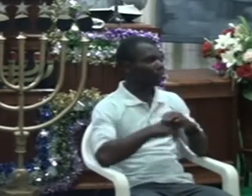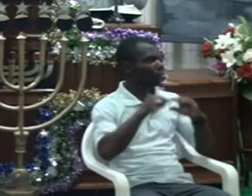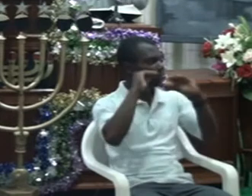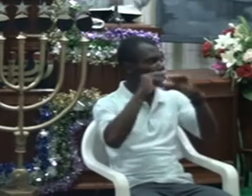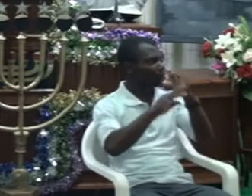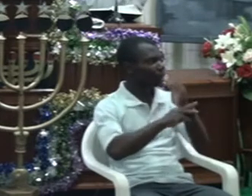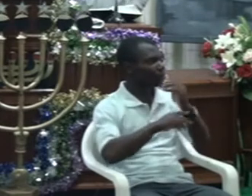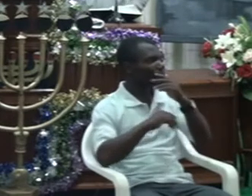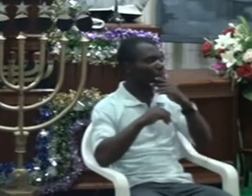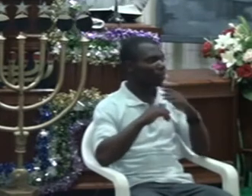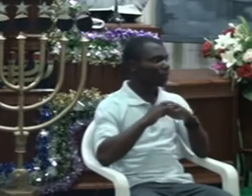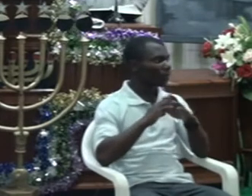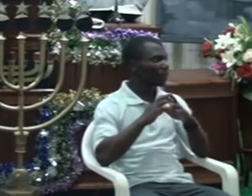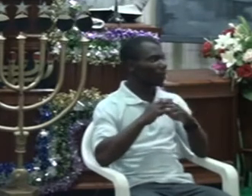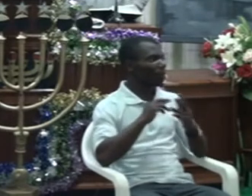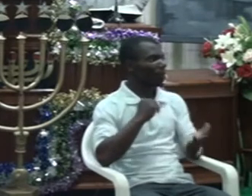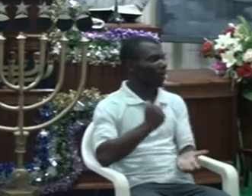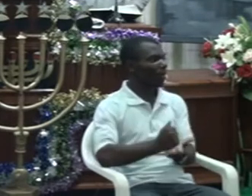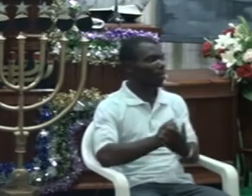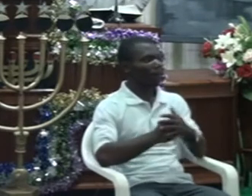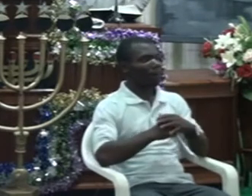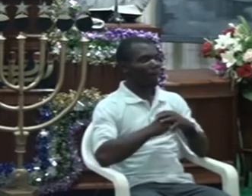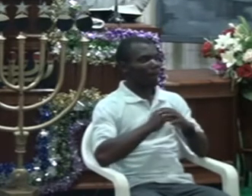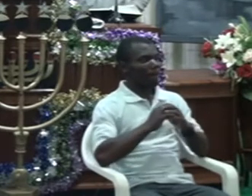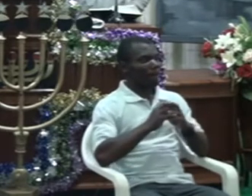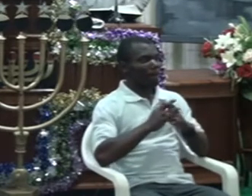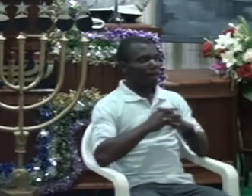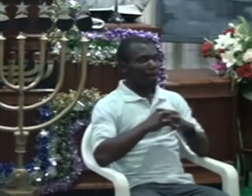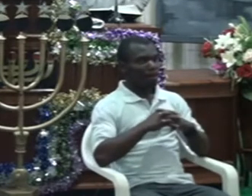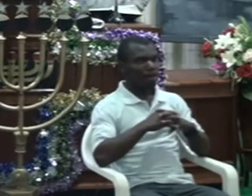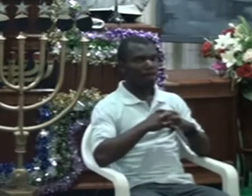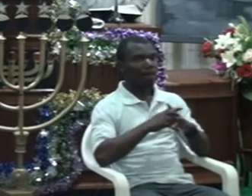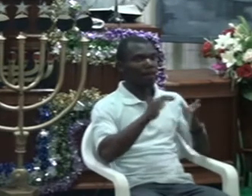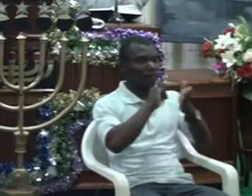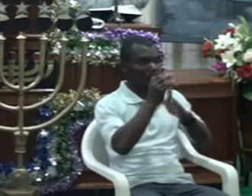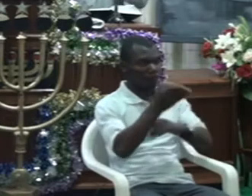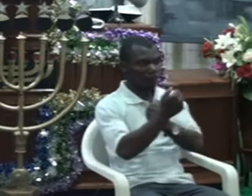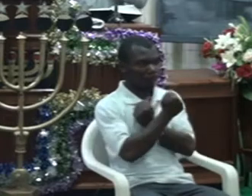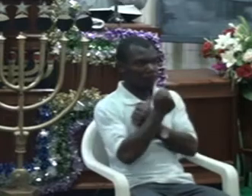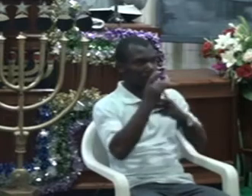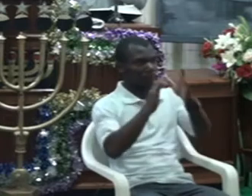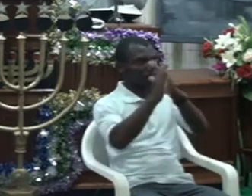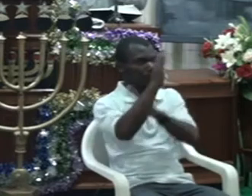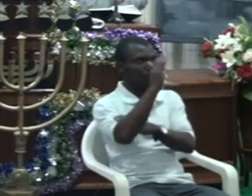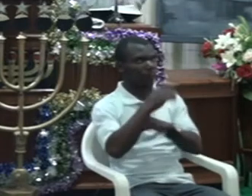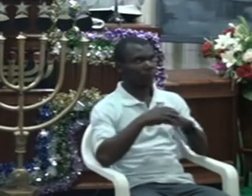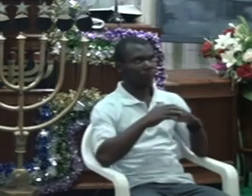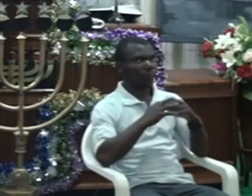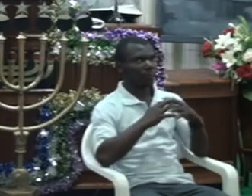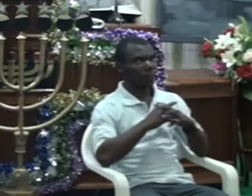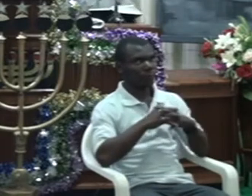ya uongo. Amen. Amen. C'est ça l'amour de Dieu. Hiyo ndio upendo wa